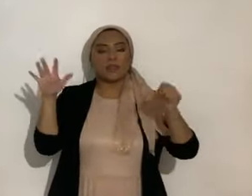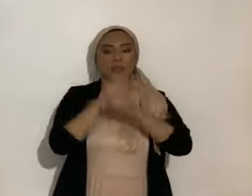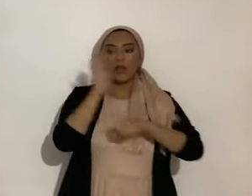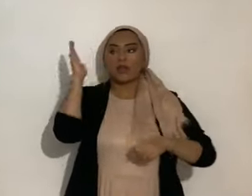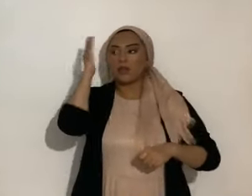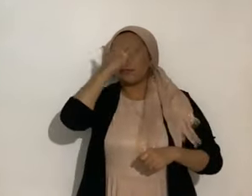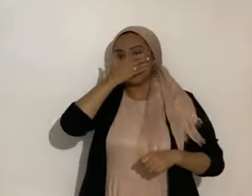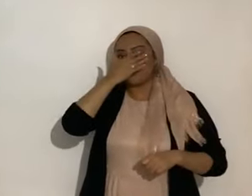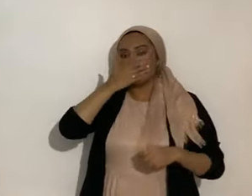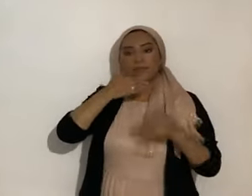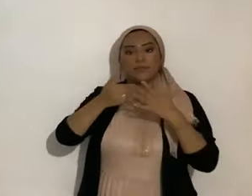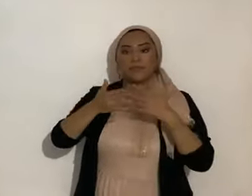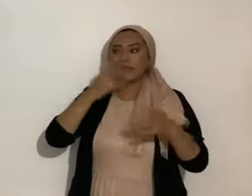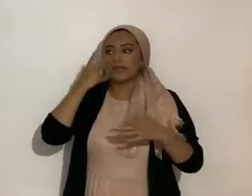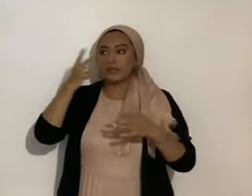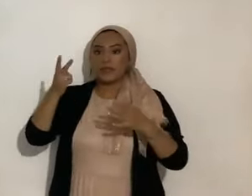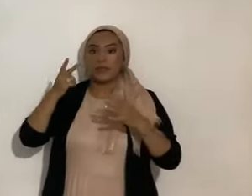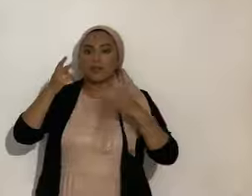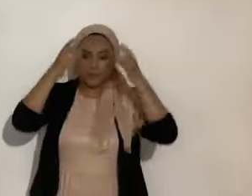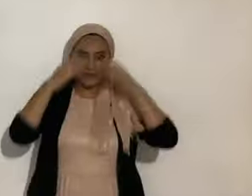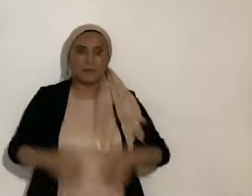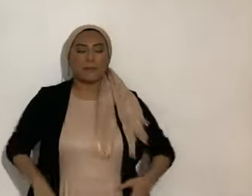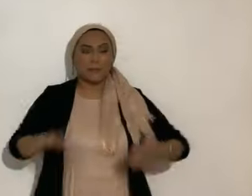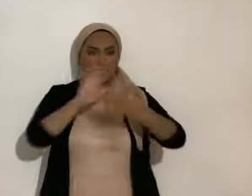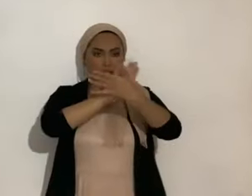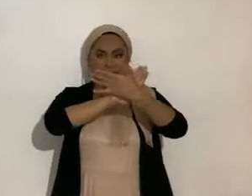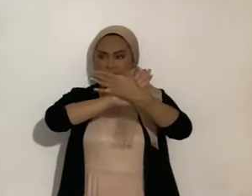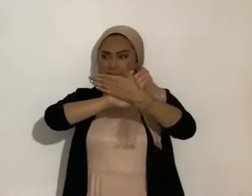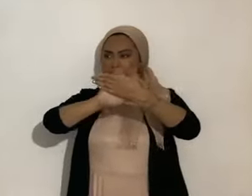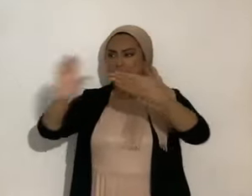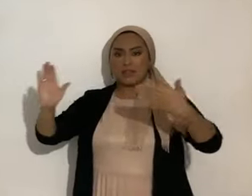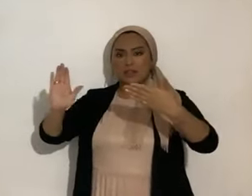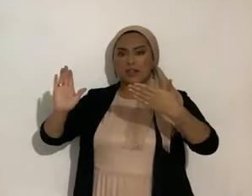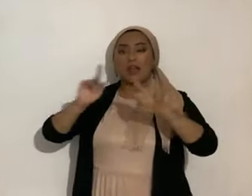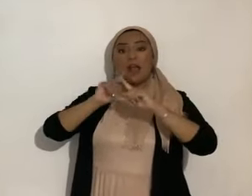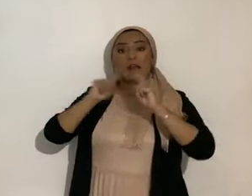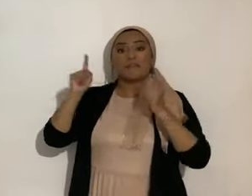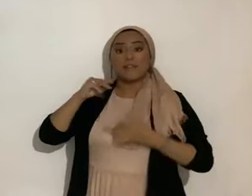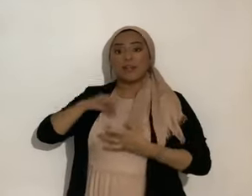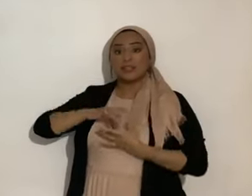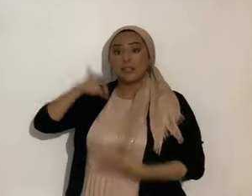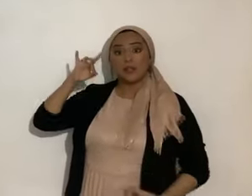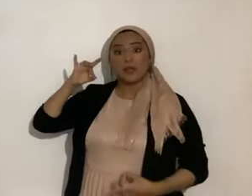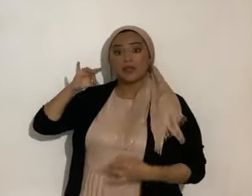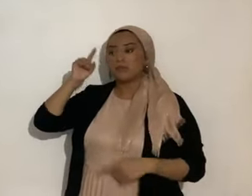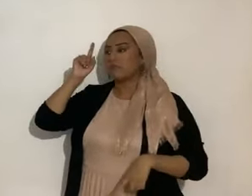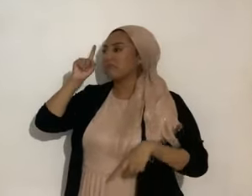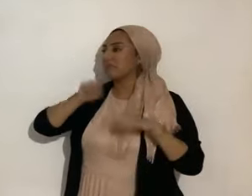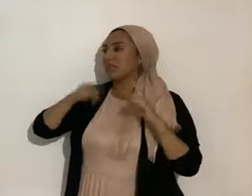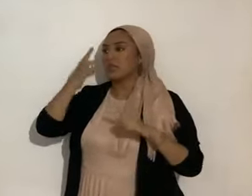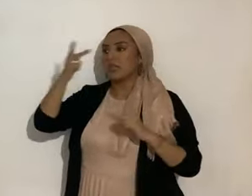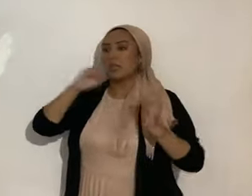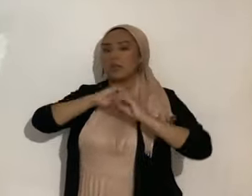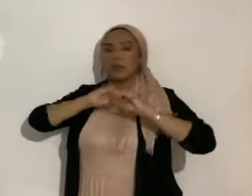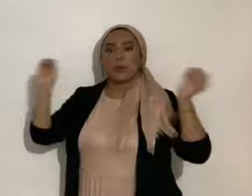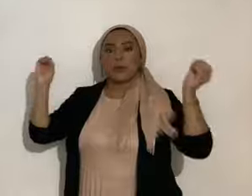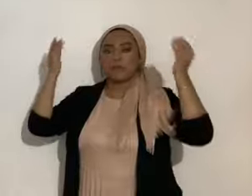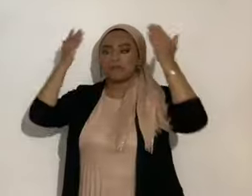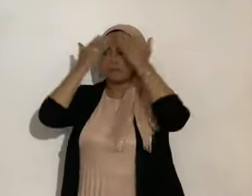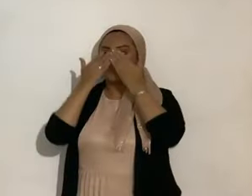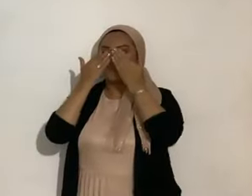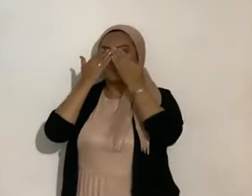ciega. Aunque vea perfectamente bien, tengo una vista 20/20, sí, en la optometría, pero está ciego